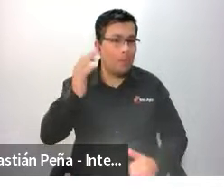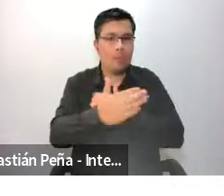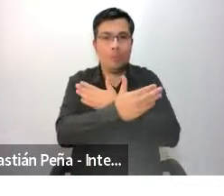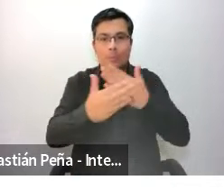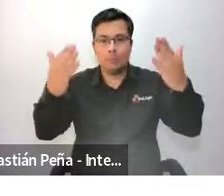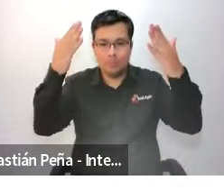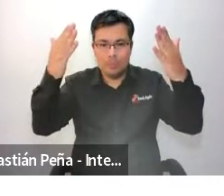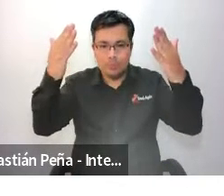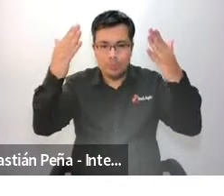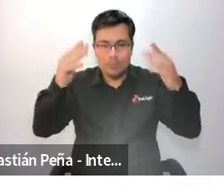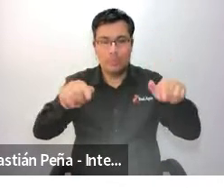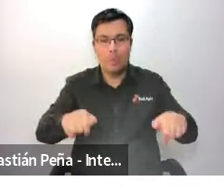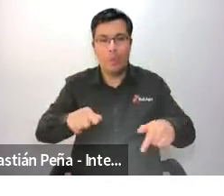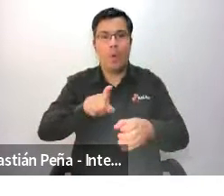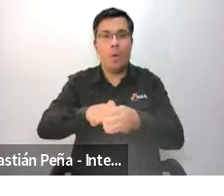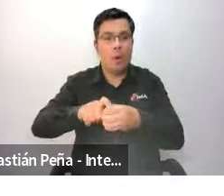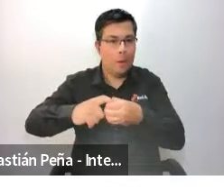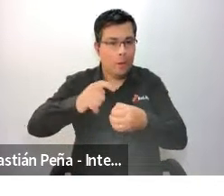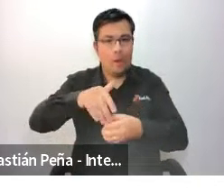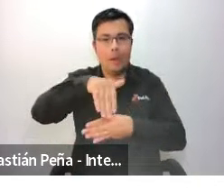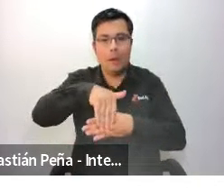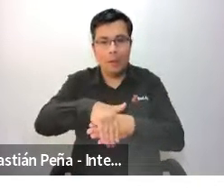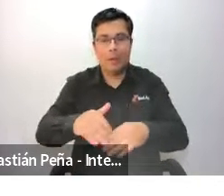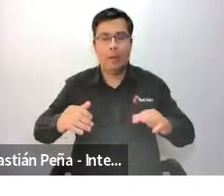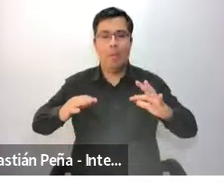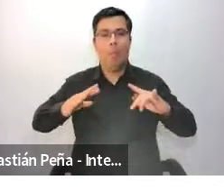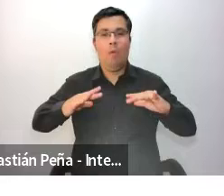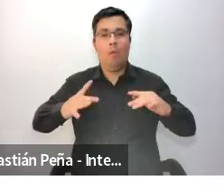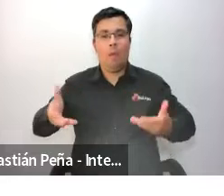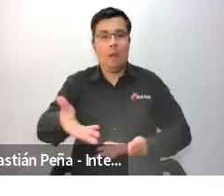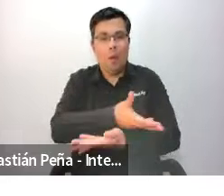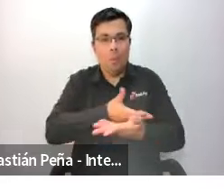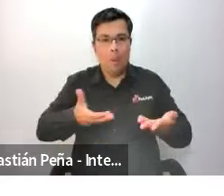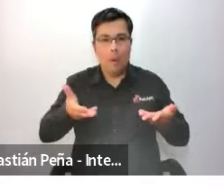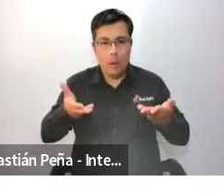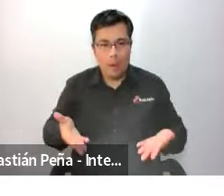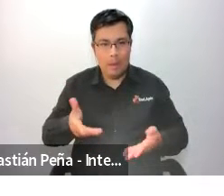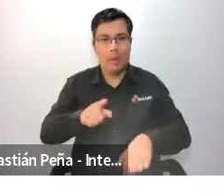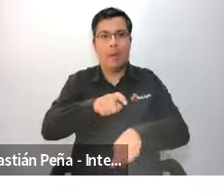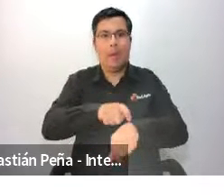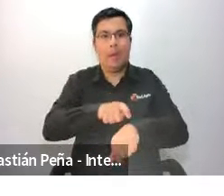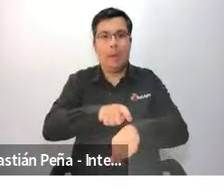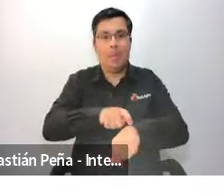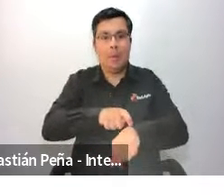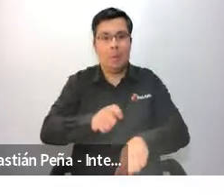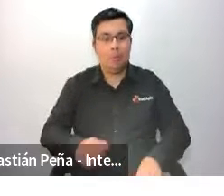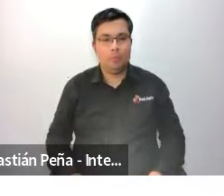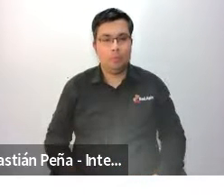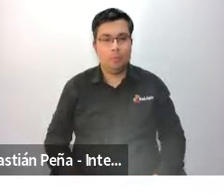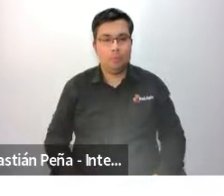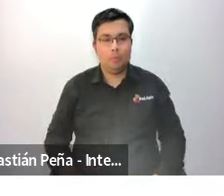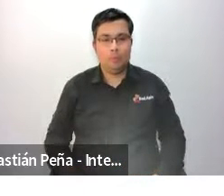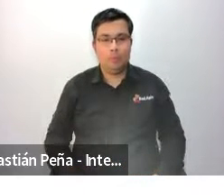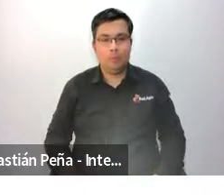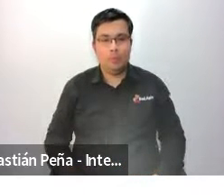tarde, y muy contento de poder compartir este espacio para poder recoger